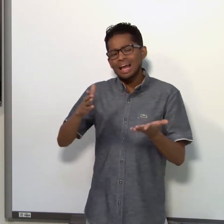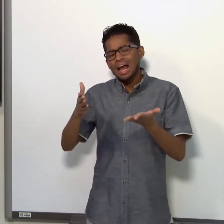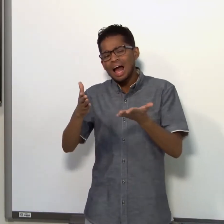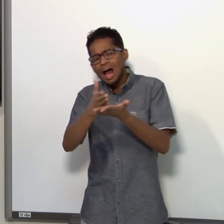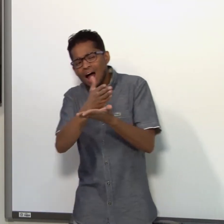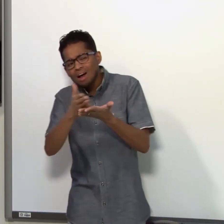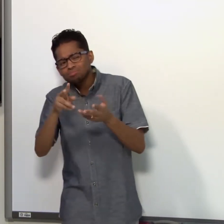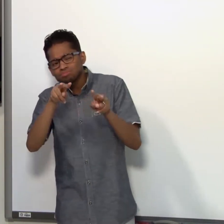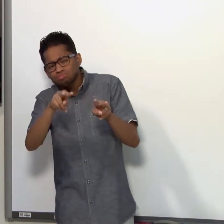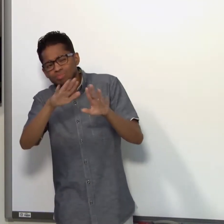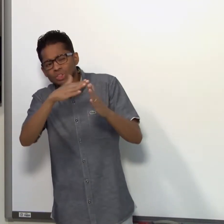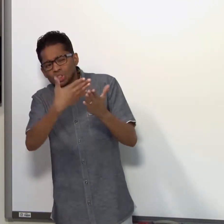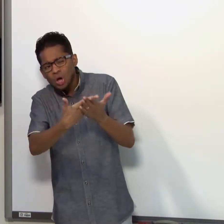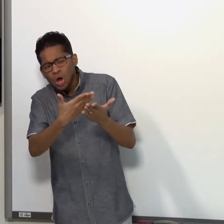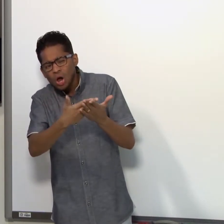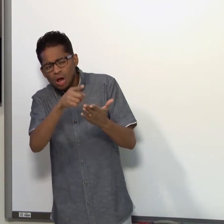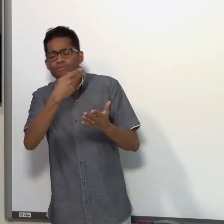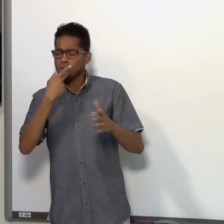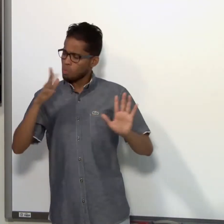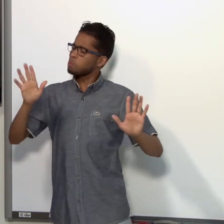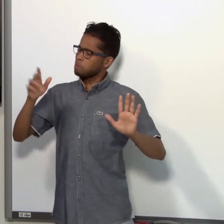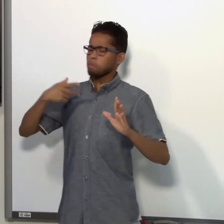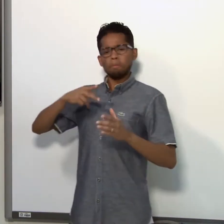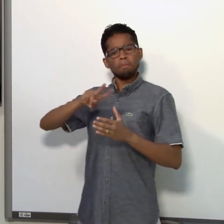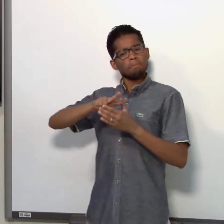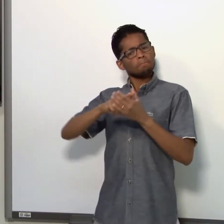Existem algumas escolas que dizem ser bilingües,